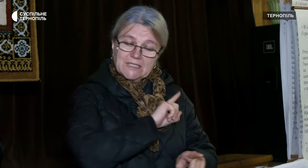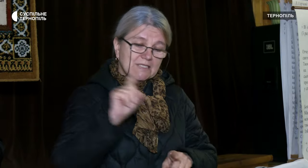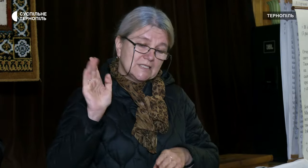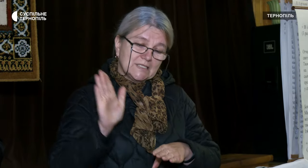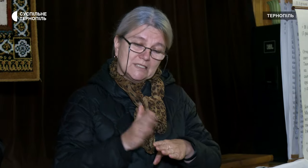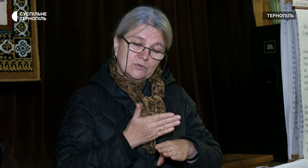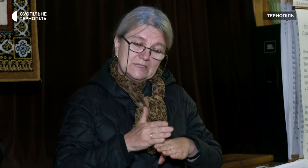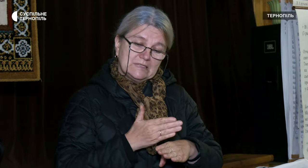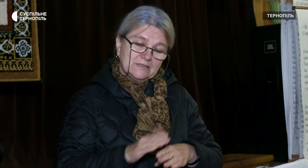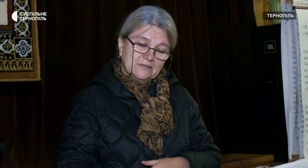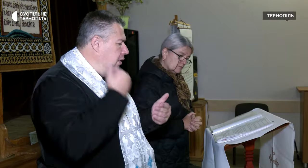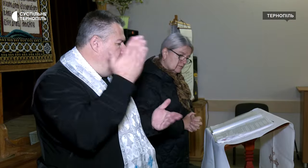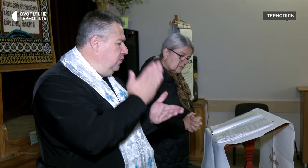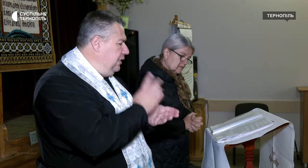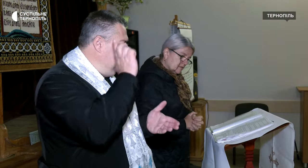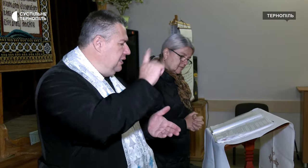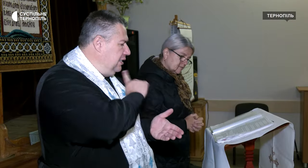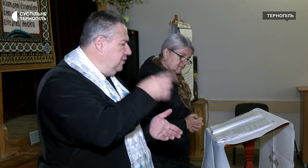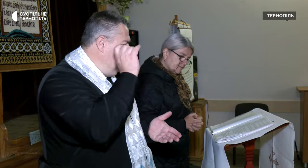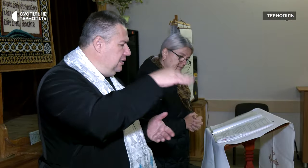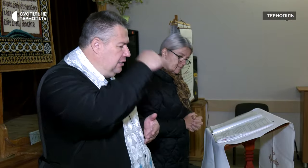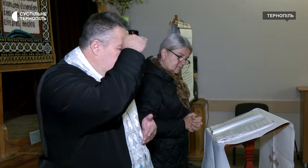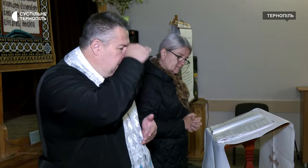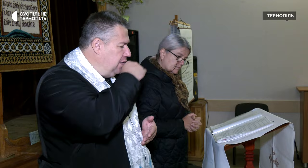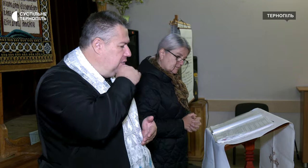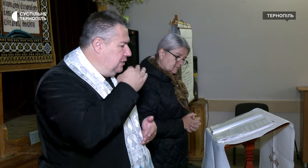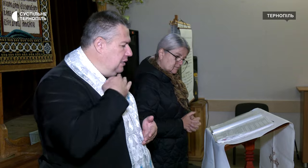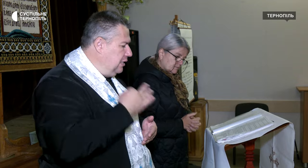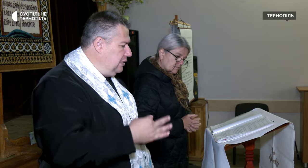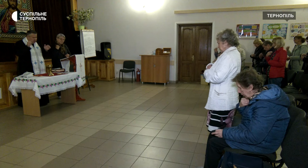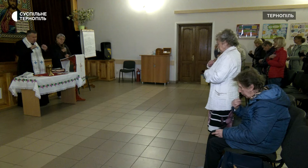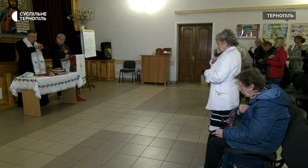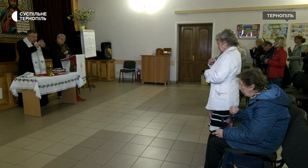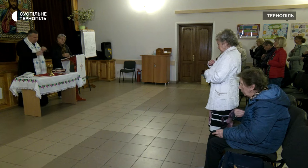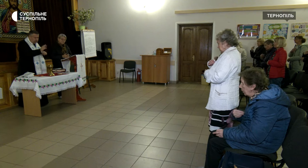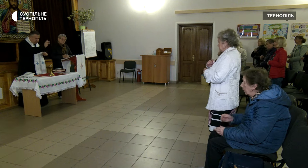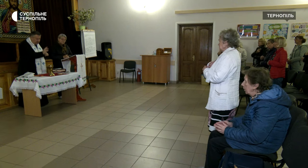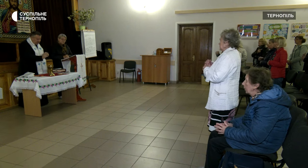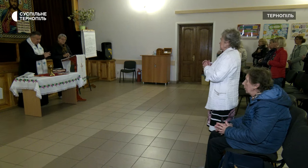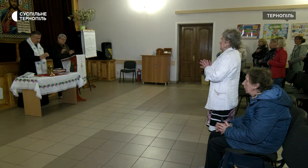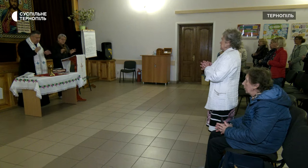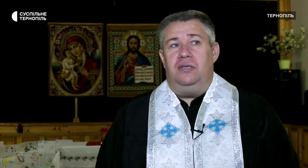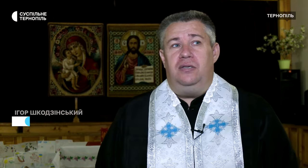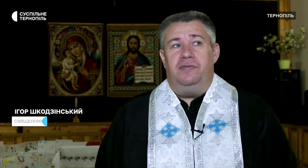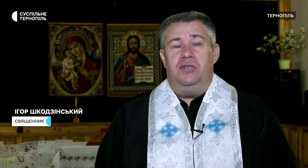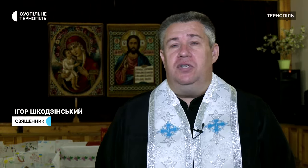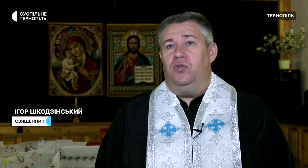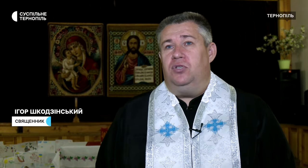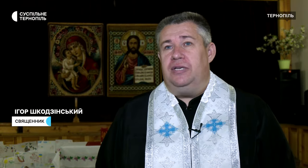яка має порушення слуху. Отець Ігор каже, вивчив жестову мову, коли дізнався, що його донька не чує. І я вчився мови